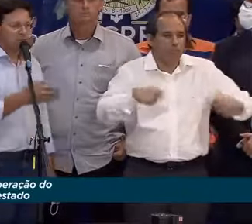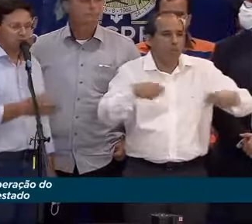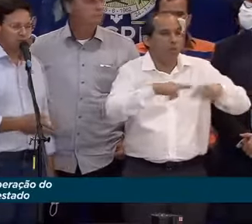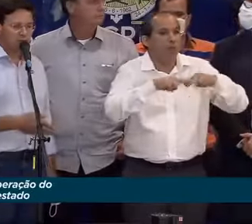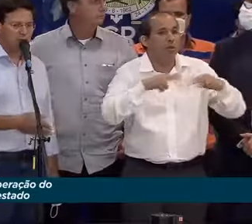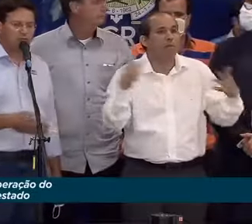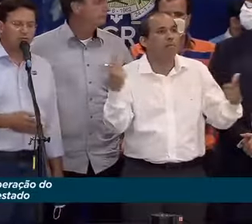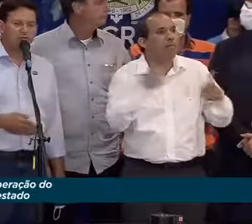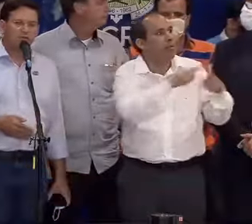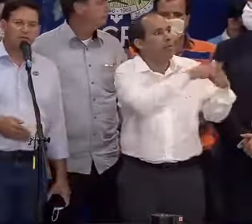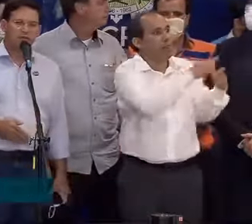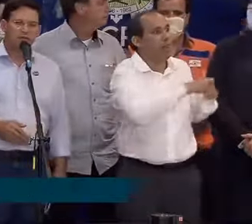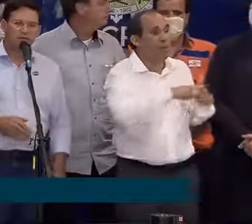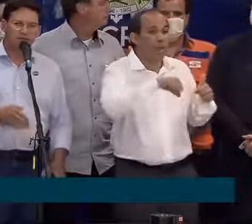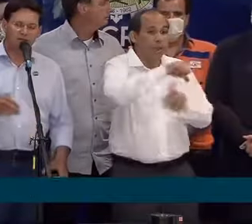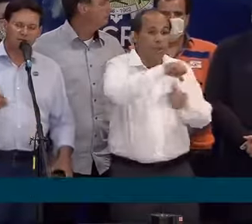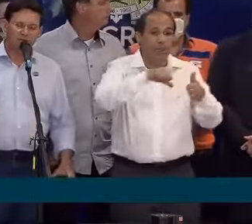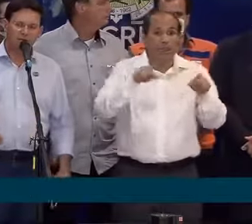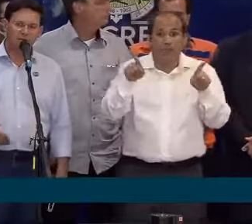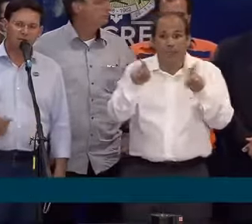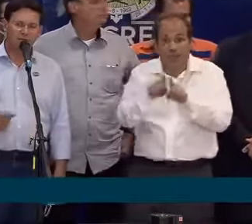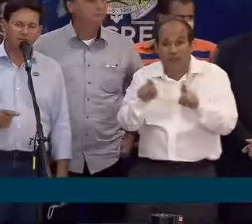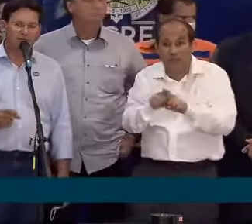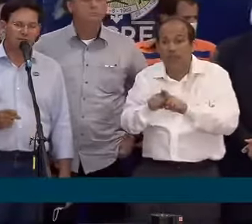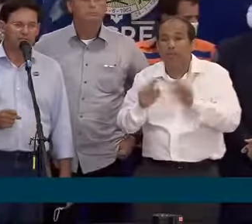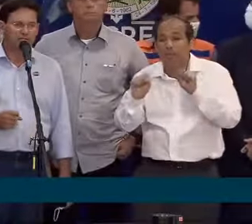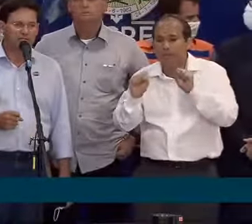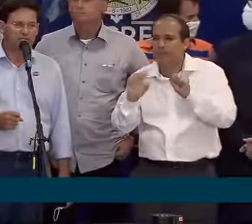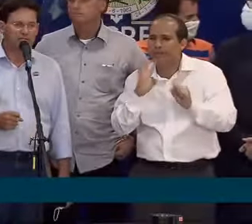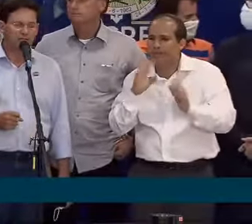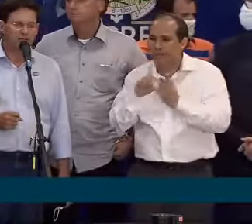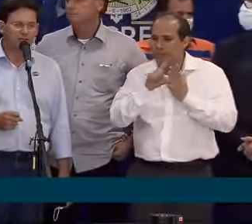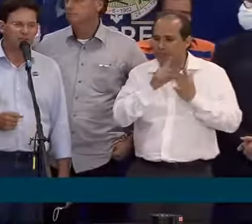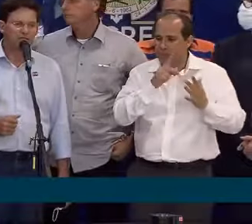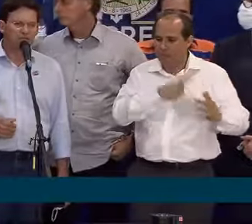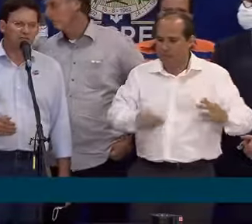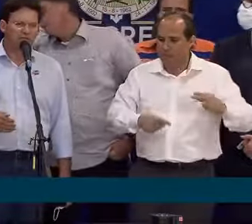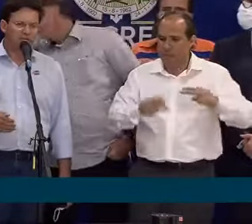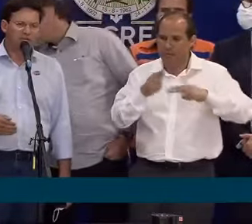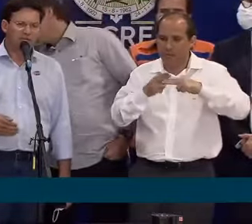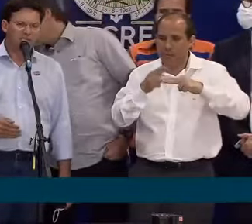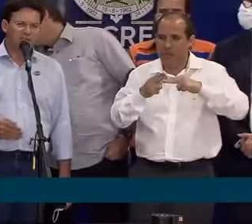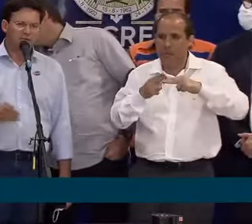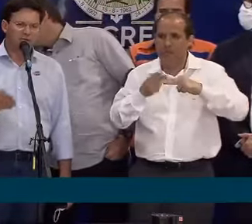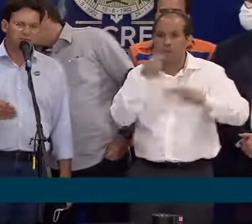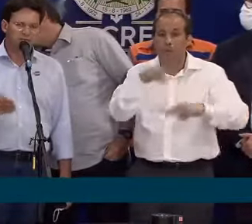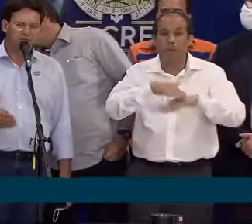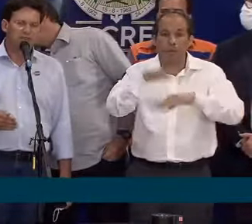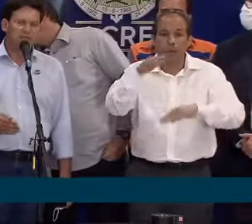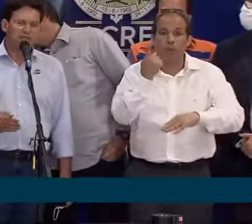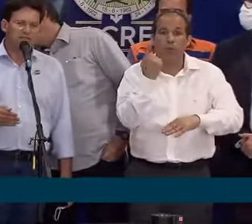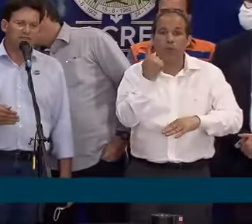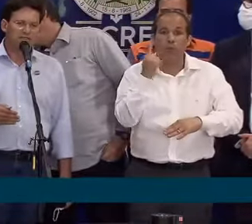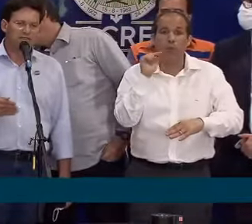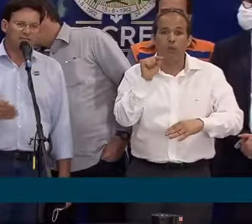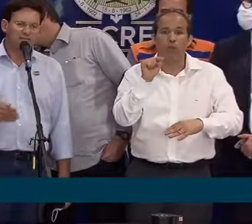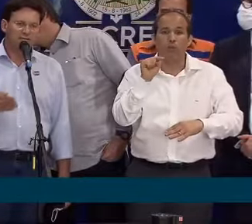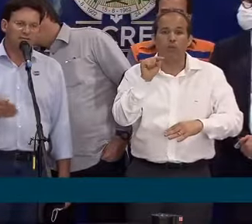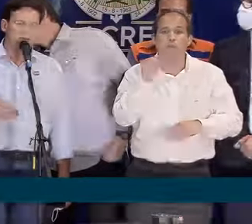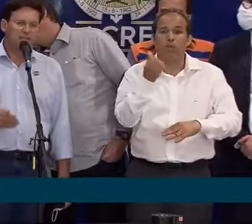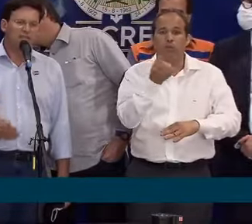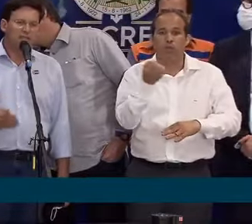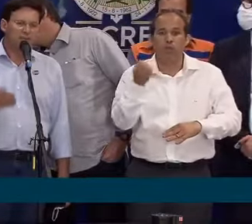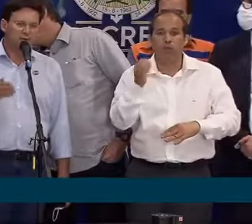podemos, com tudo isso, não é, como comentou o presidente da Caixa Econômica, foram mais de 1 bilhão e